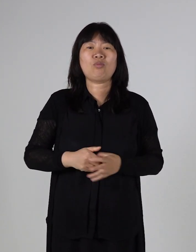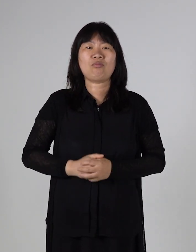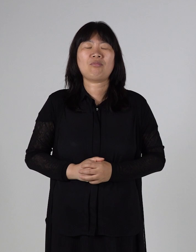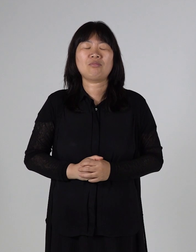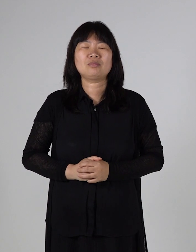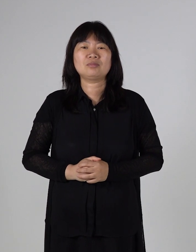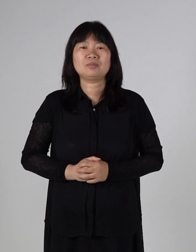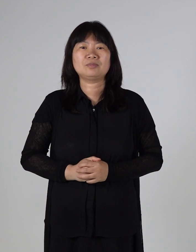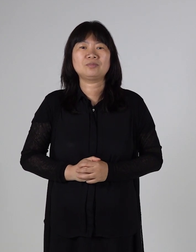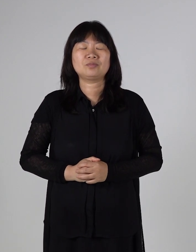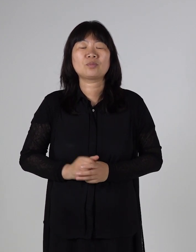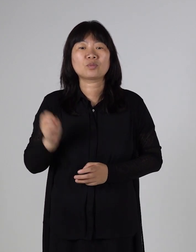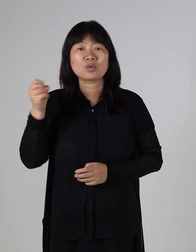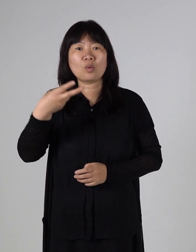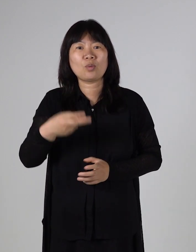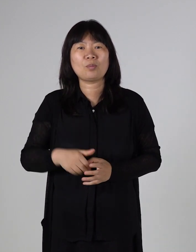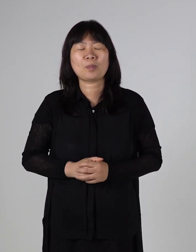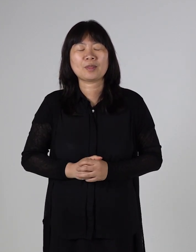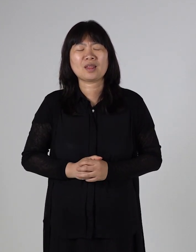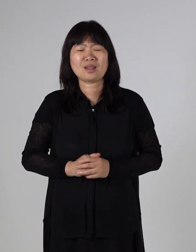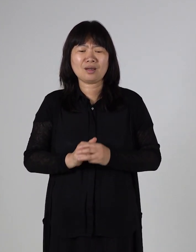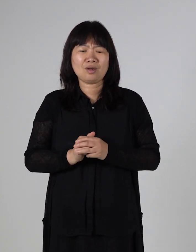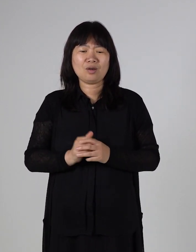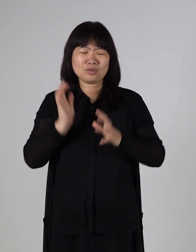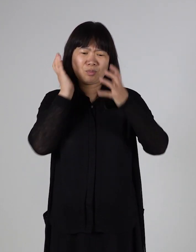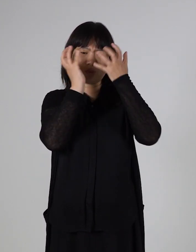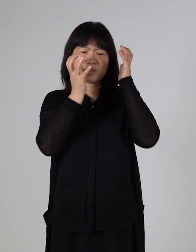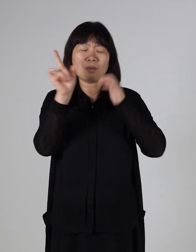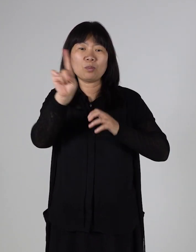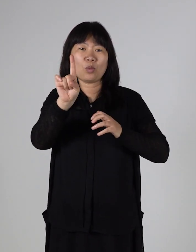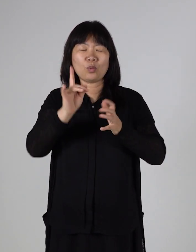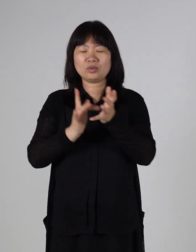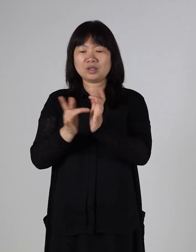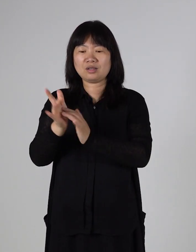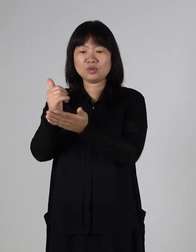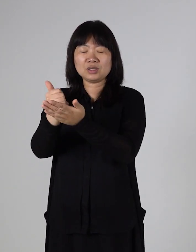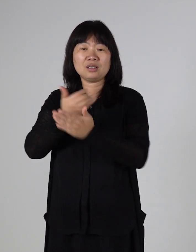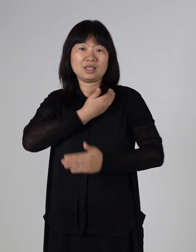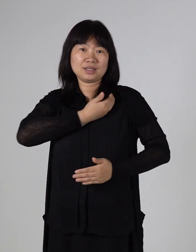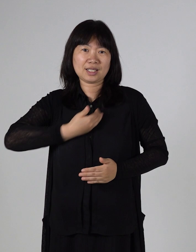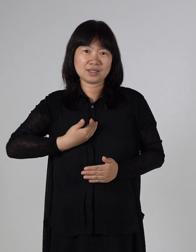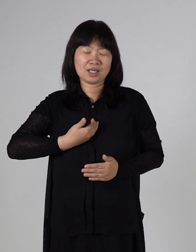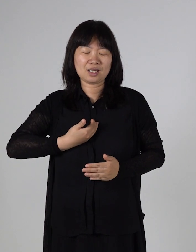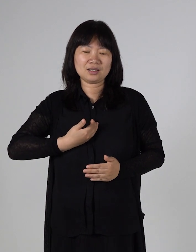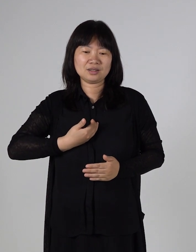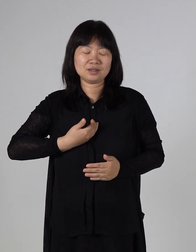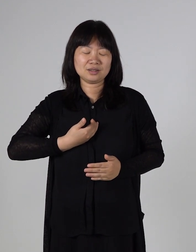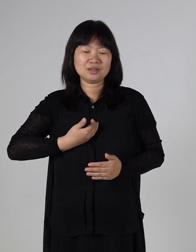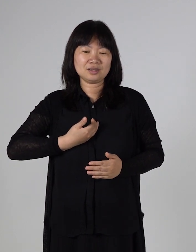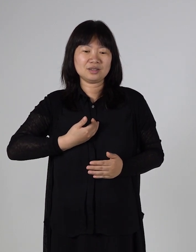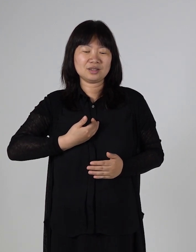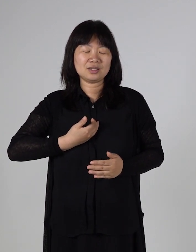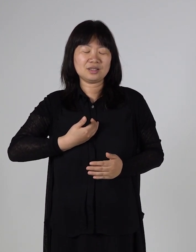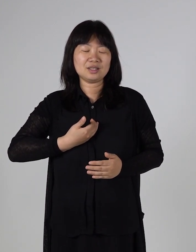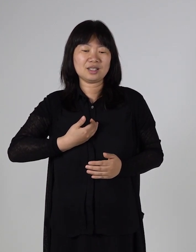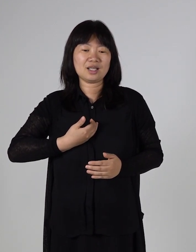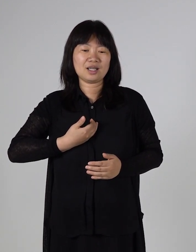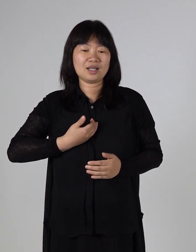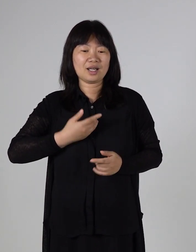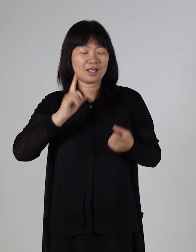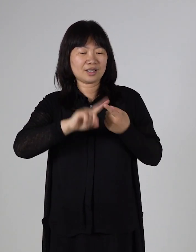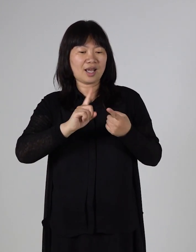거죠. 게다가 이들을 더 복잡하게 만든 것은 예수님의 제자들을 다루시는 방식이에요.